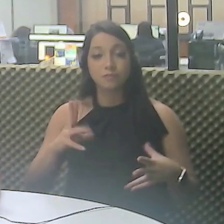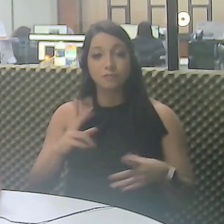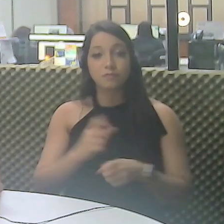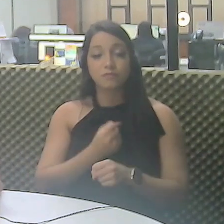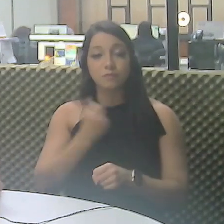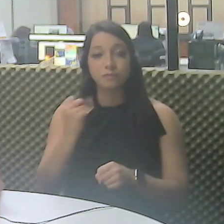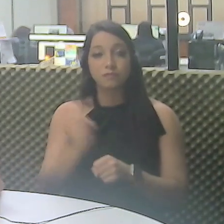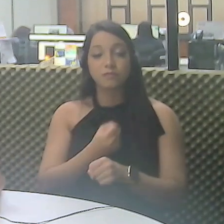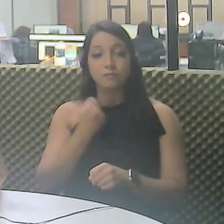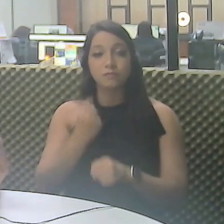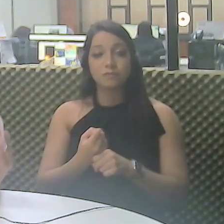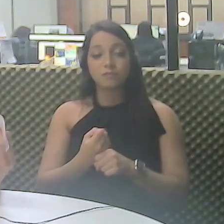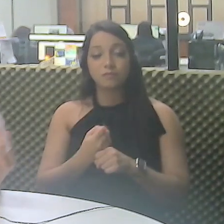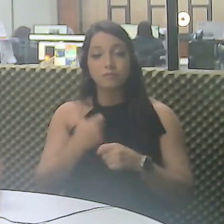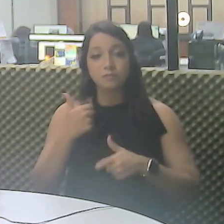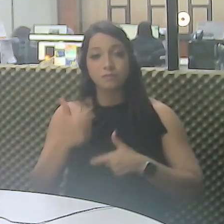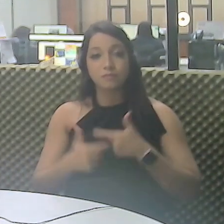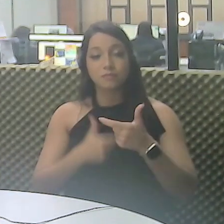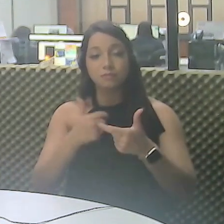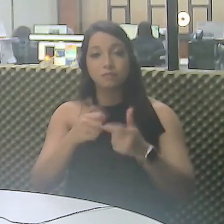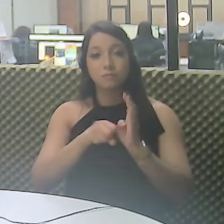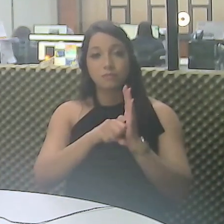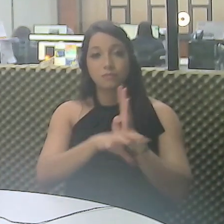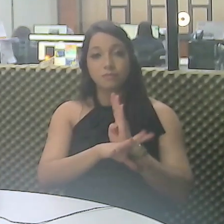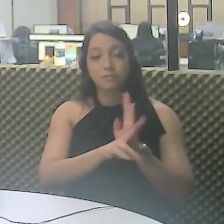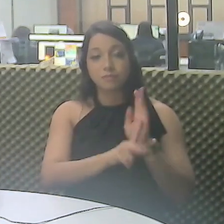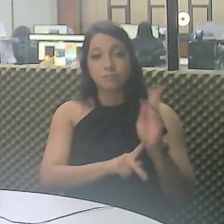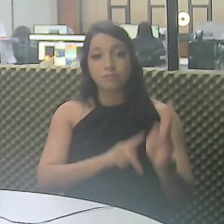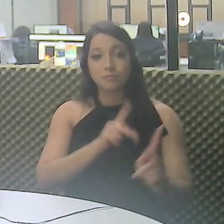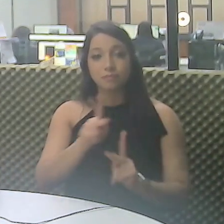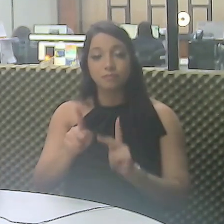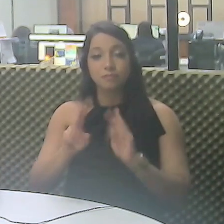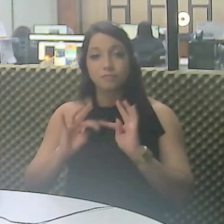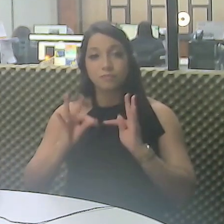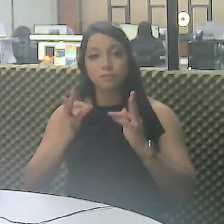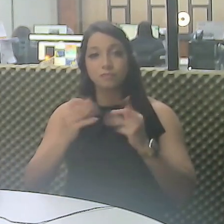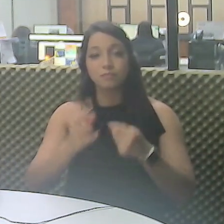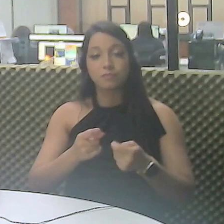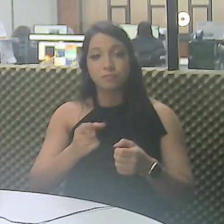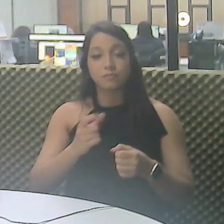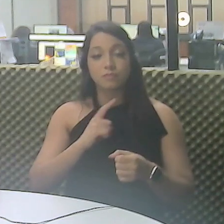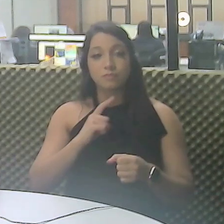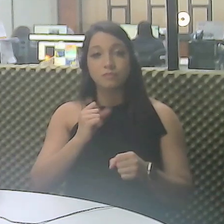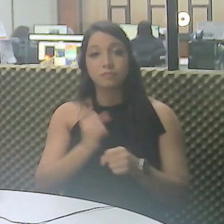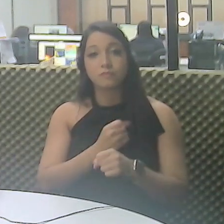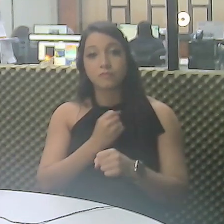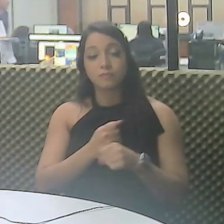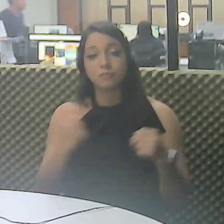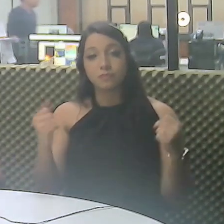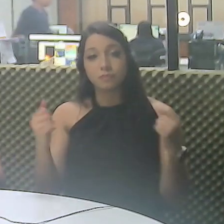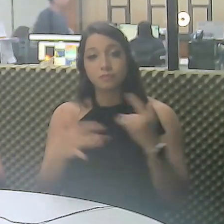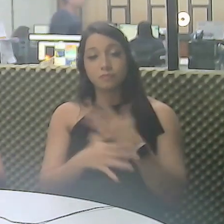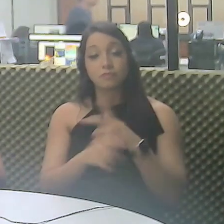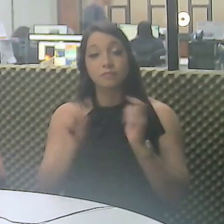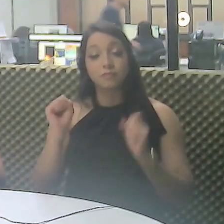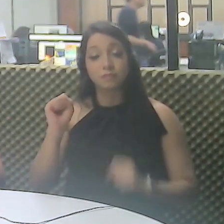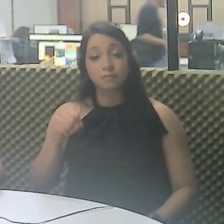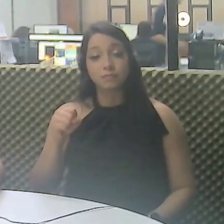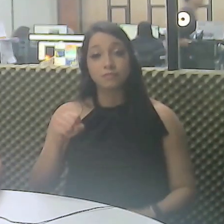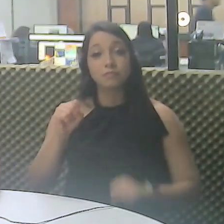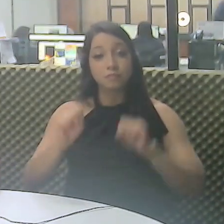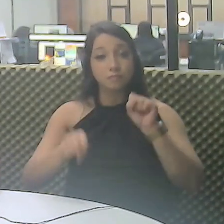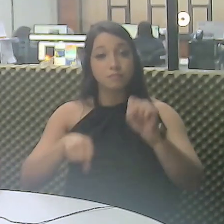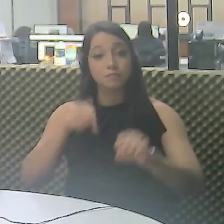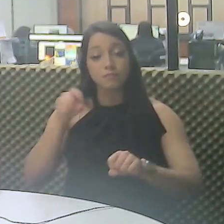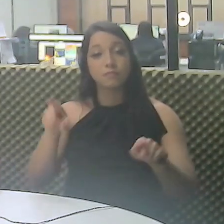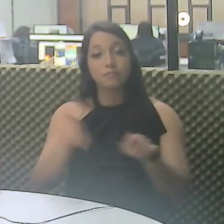que nós estamos realizando, que beneficia toda a população de Uberlândia. É obra de mobilidade urbana, sim. Ciclovia,